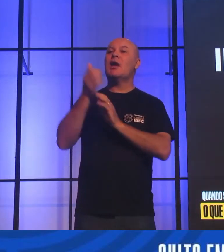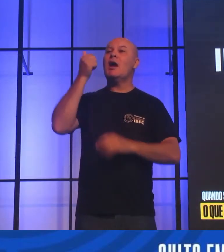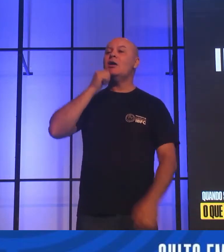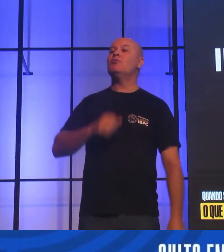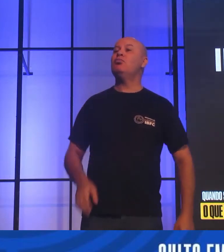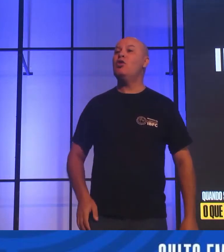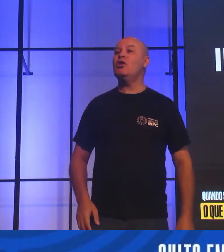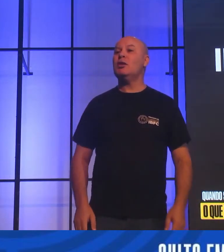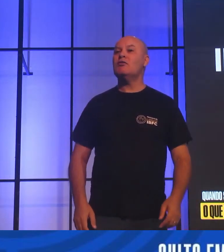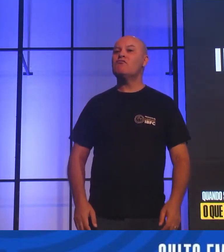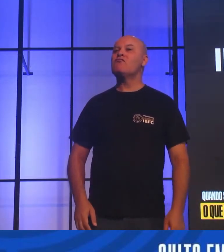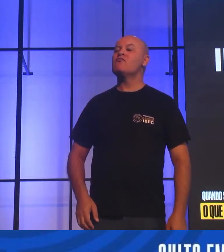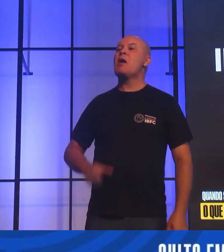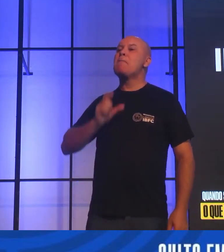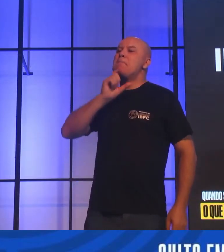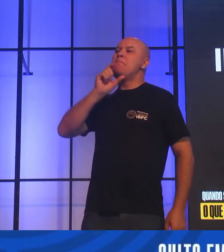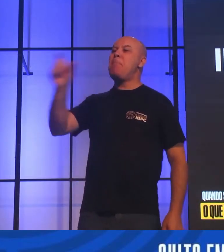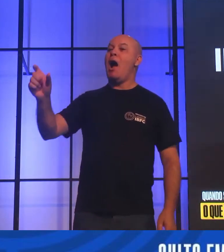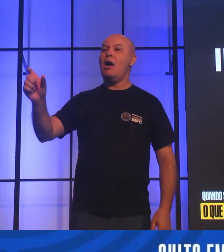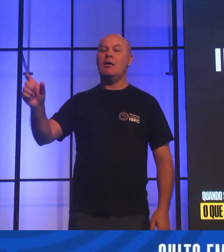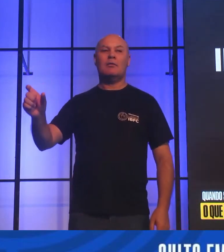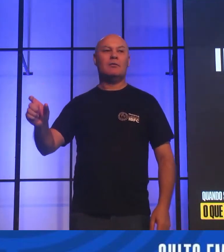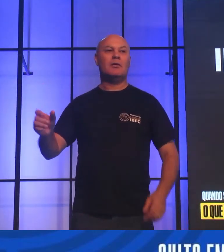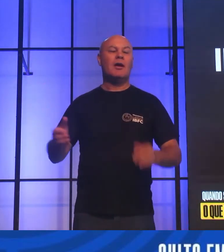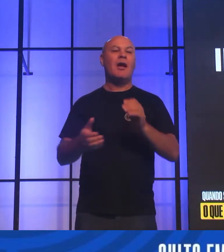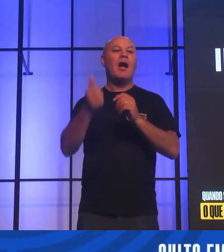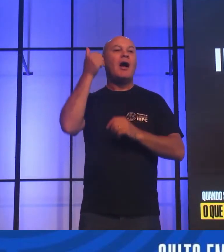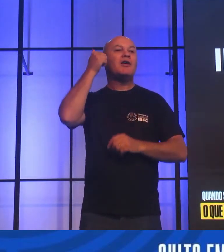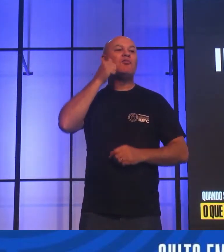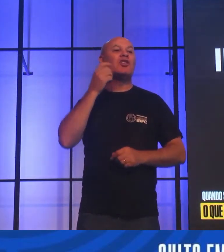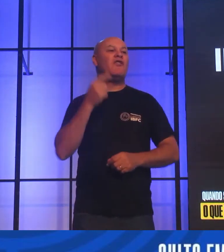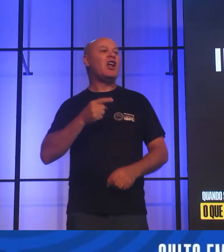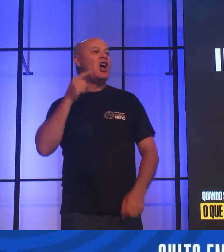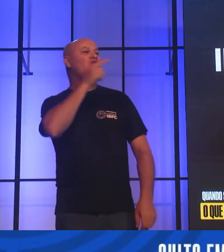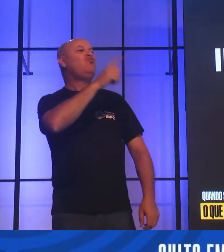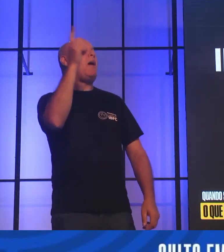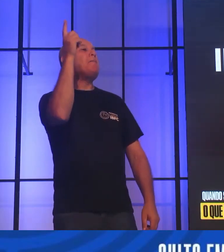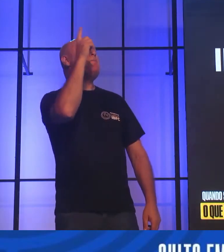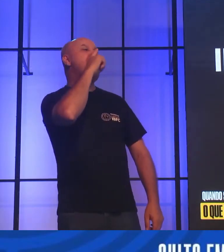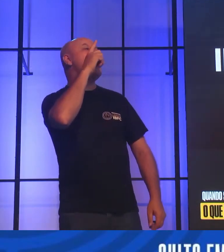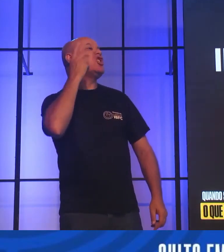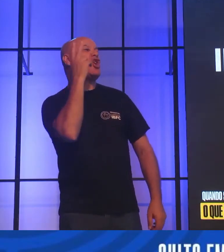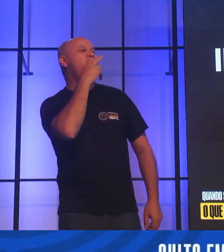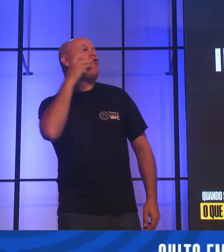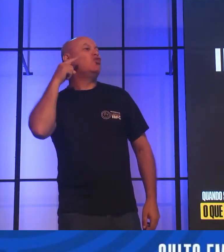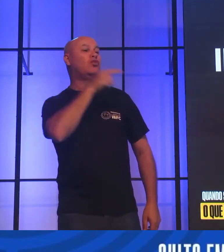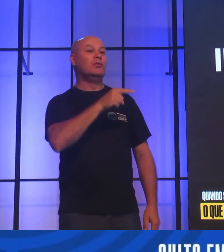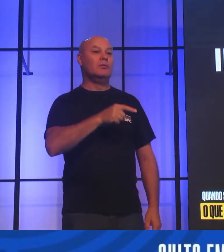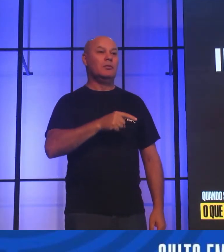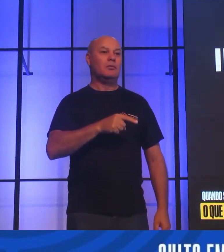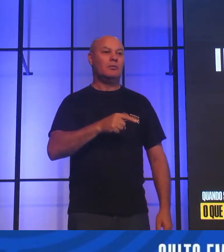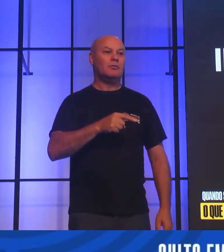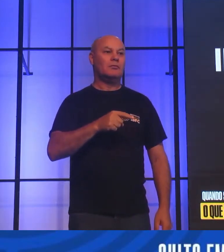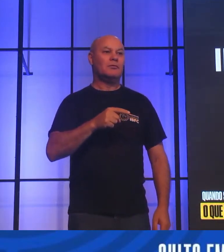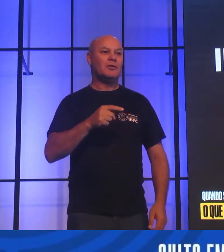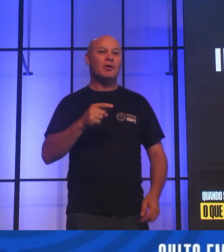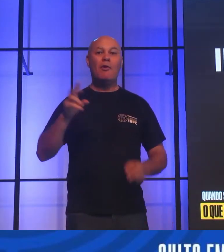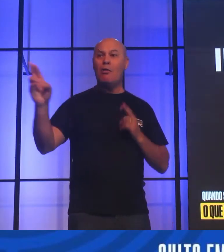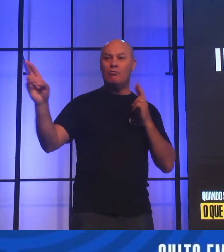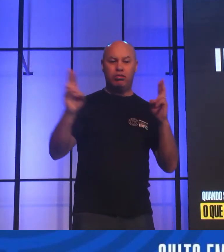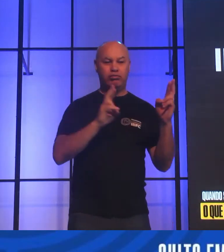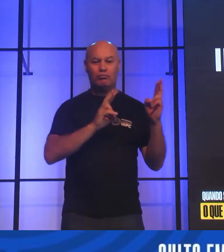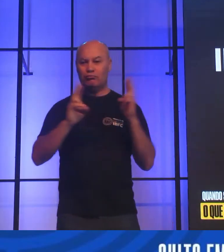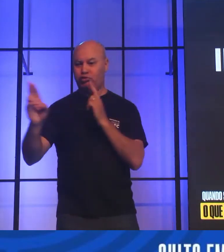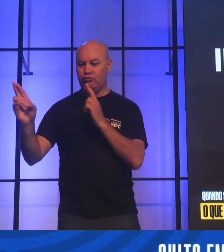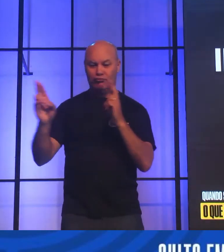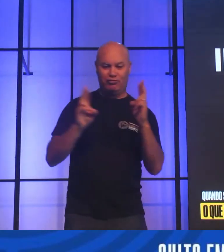tua mãe que é assim? Daí, o que a minha mãe tem a ver com essa história? Aquela. E daí